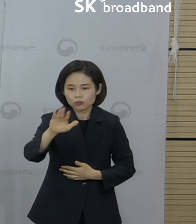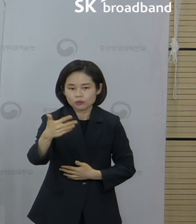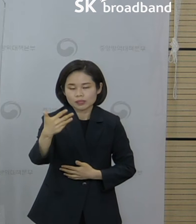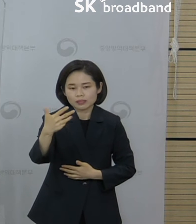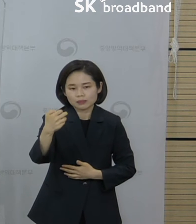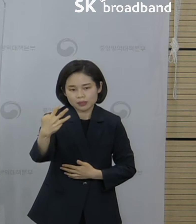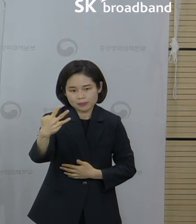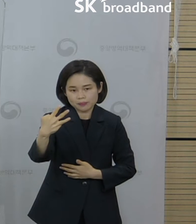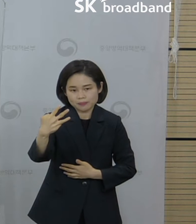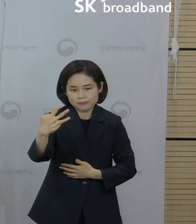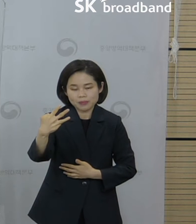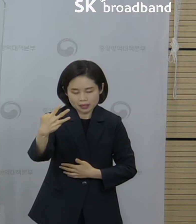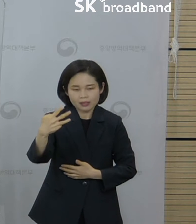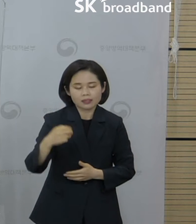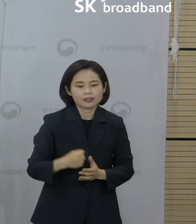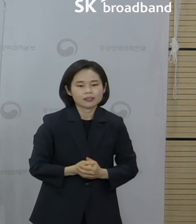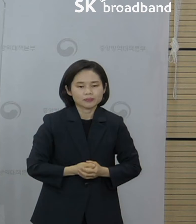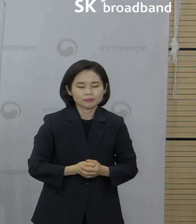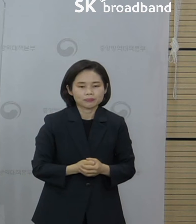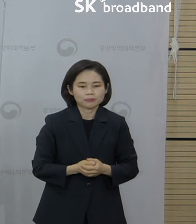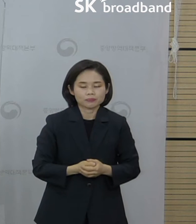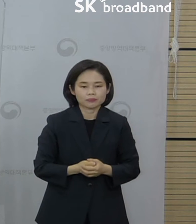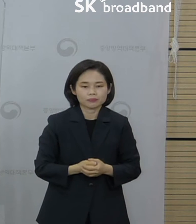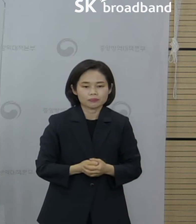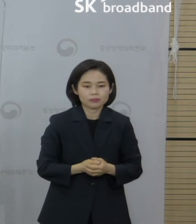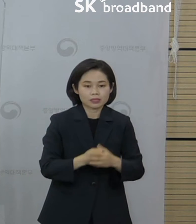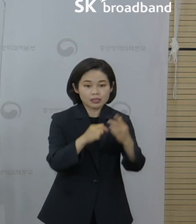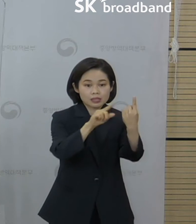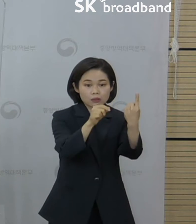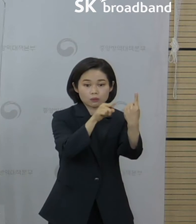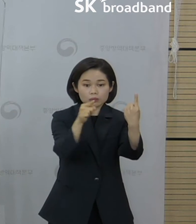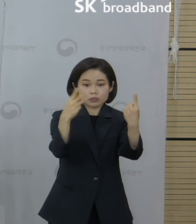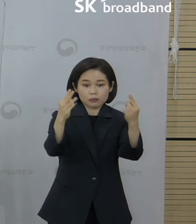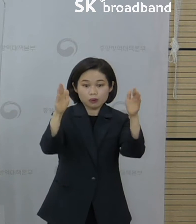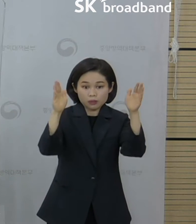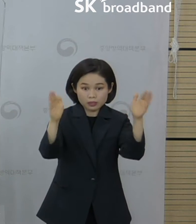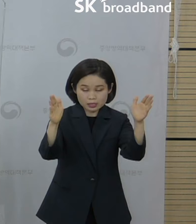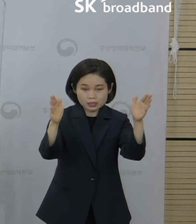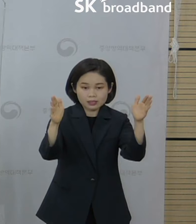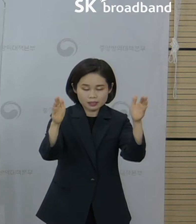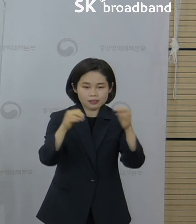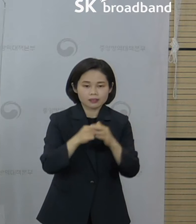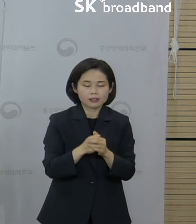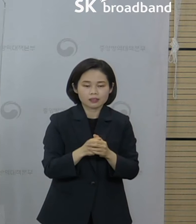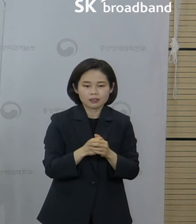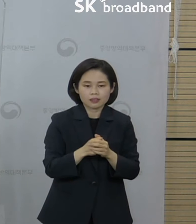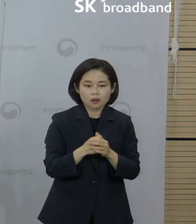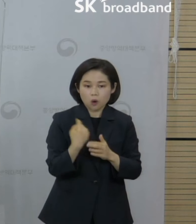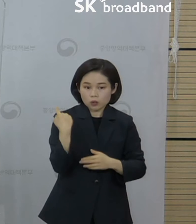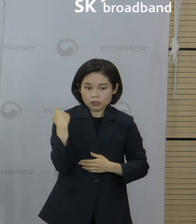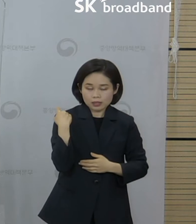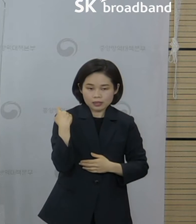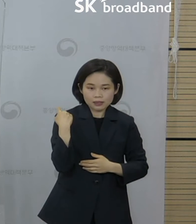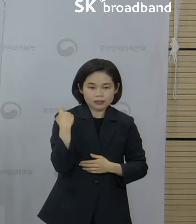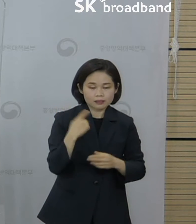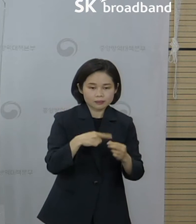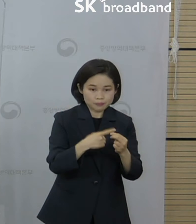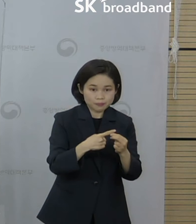12,973명이 완료하였습니다. 1분기 접종 대상자 중에서 신규 1차